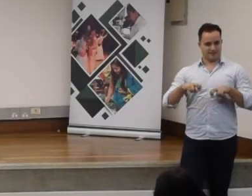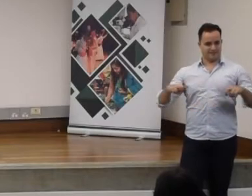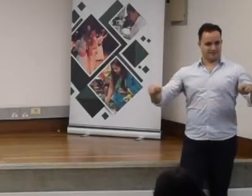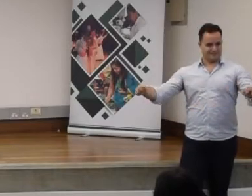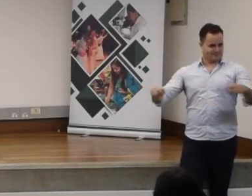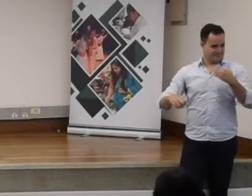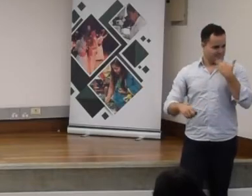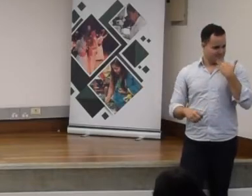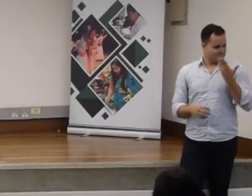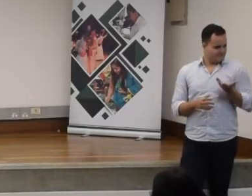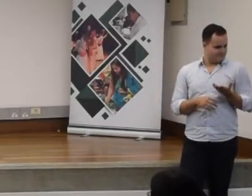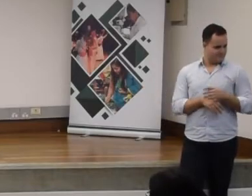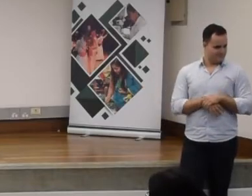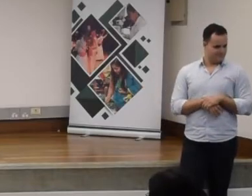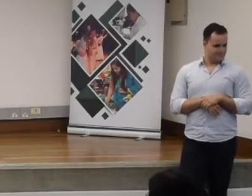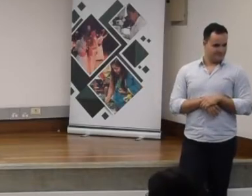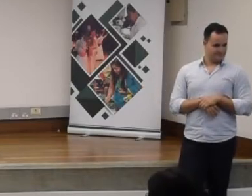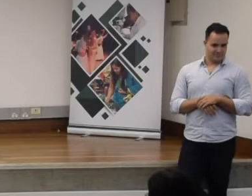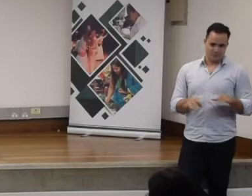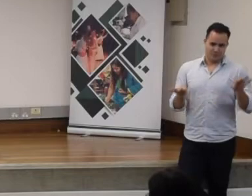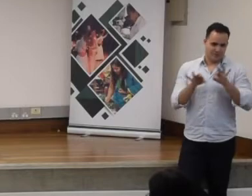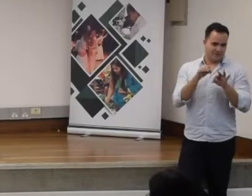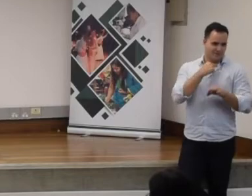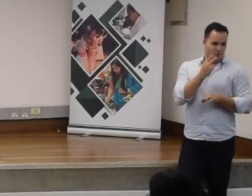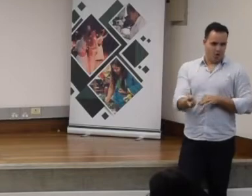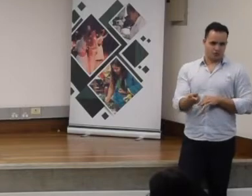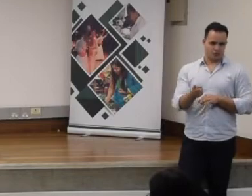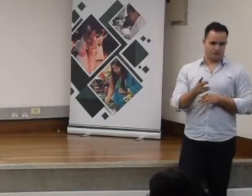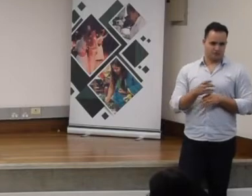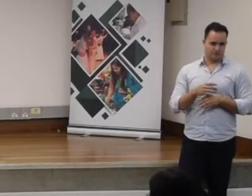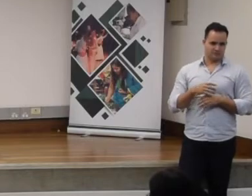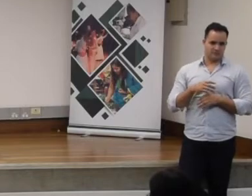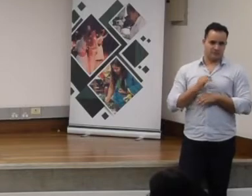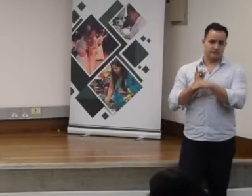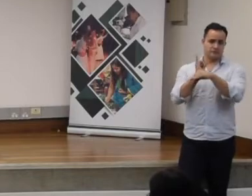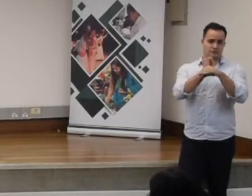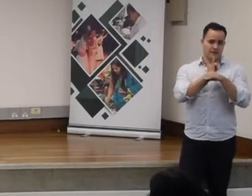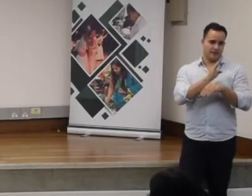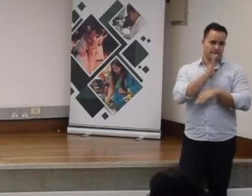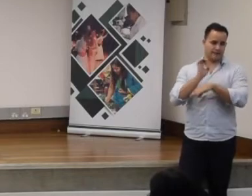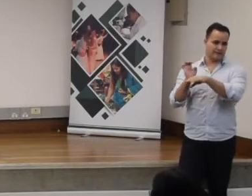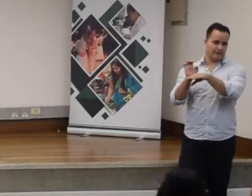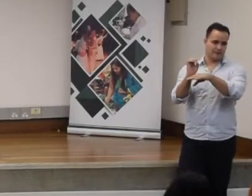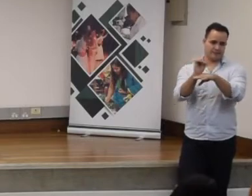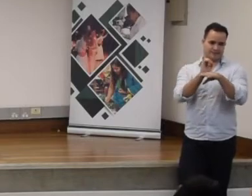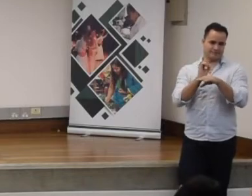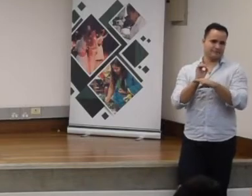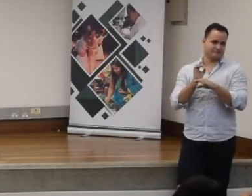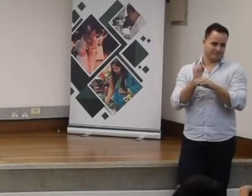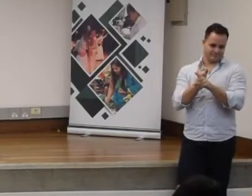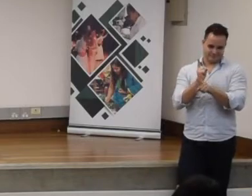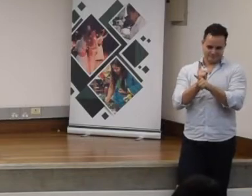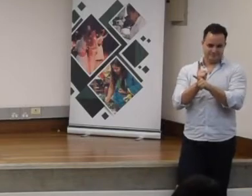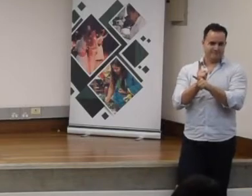se ha evolucionado la matrícula entre 2010 y 2018.